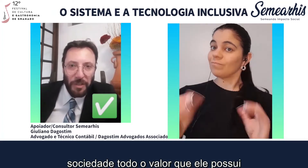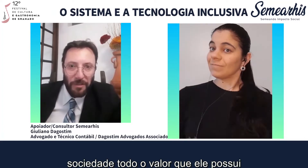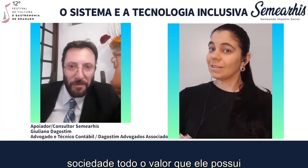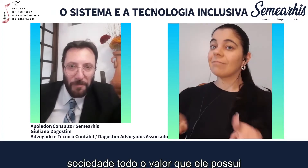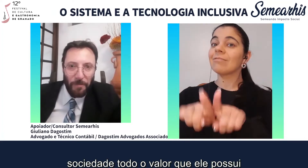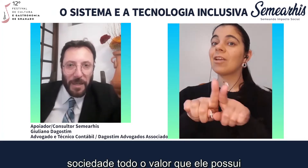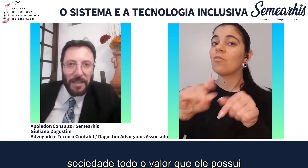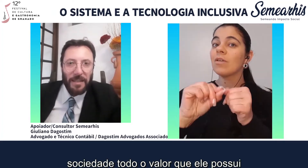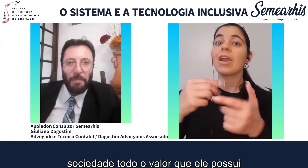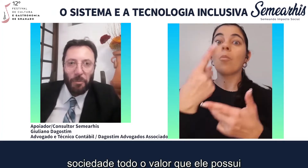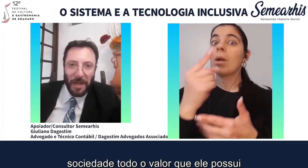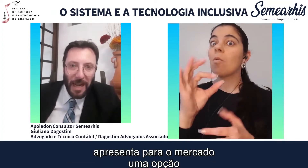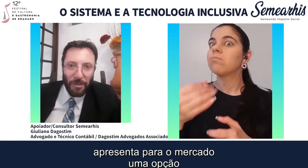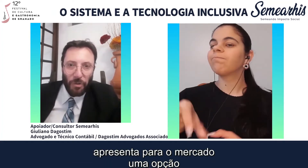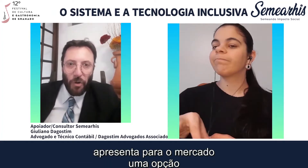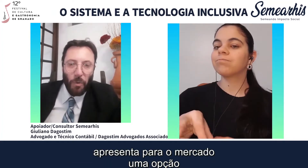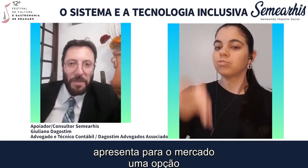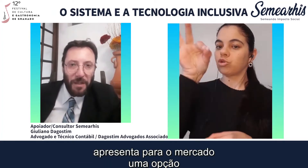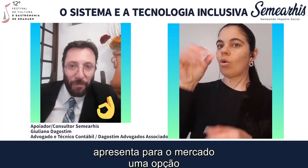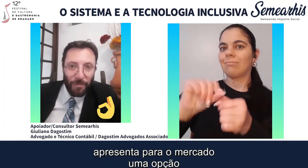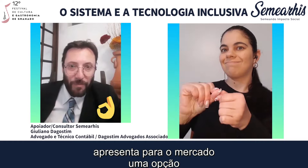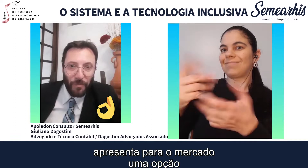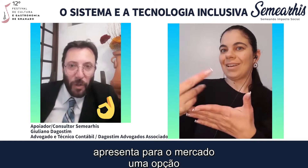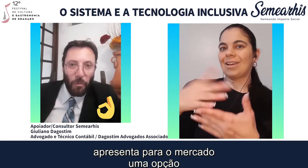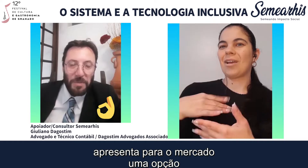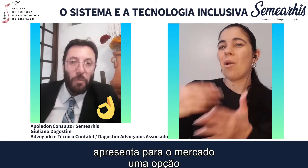possui, apresenta para o mercado uma opção